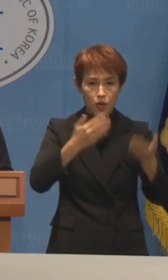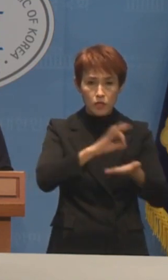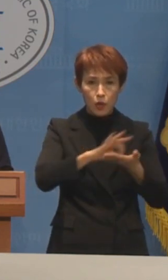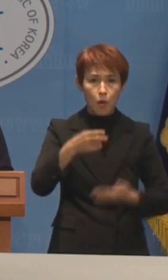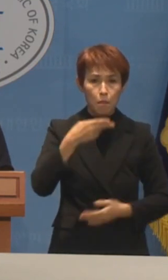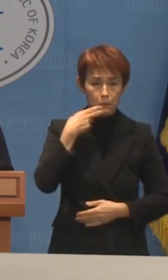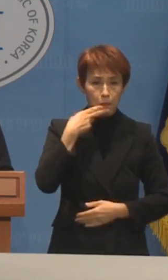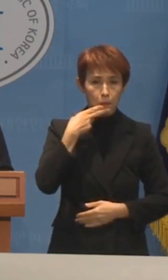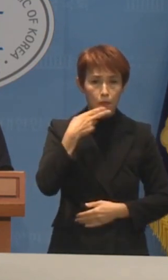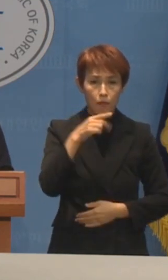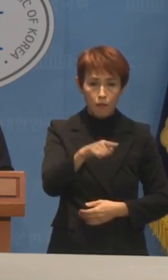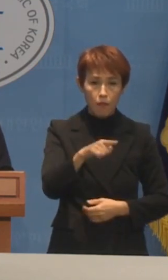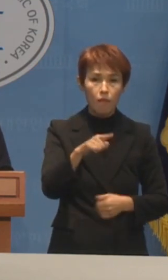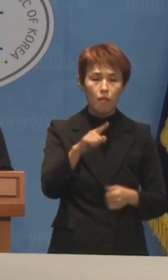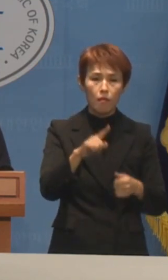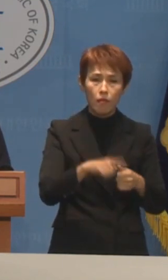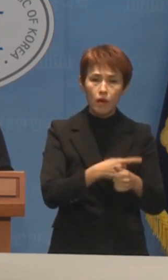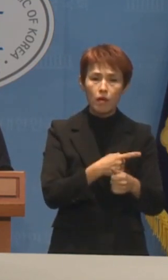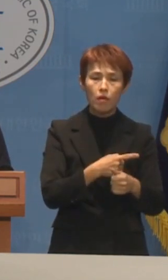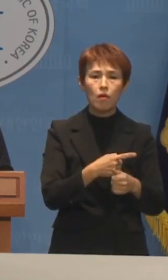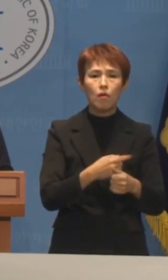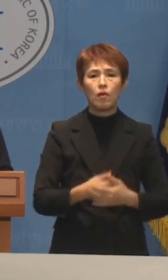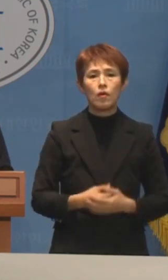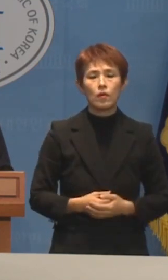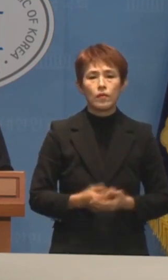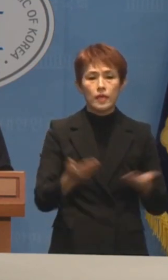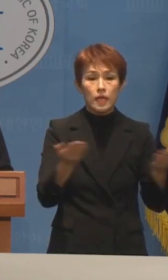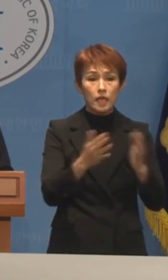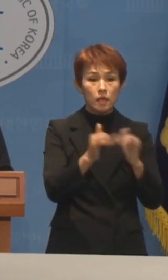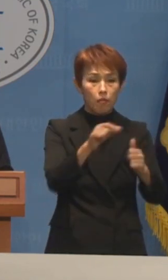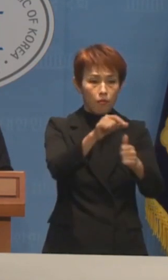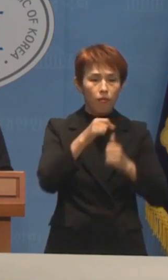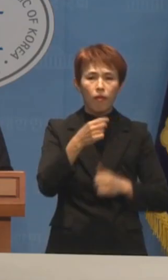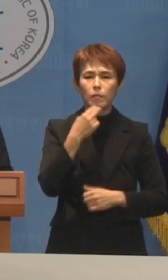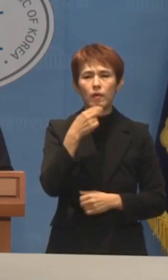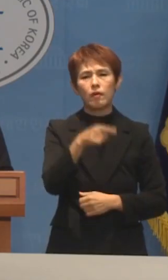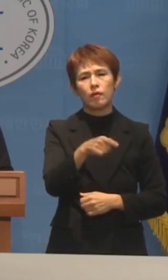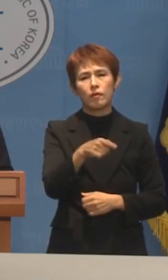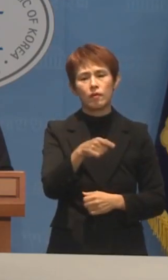인해 장기견배, 그다음에 현장의 인력 충원이 이루어지지 않는 점을